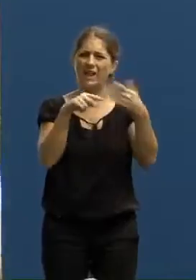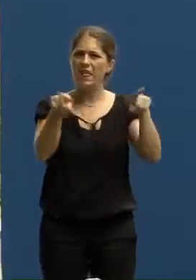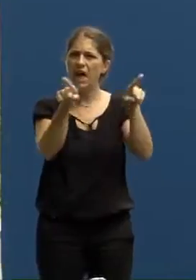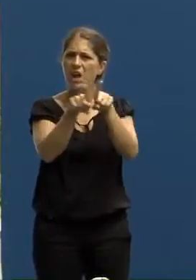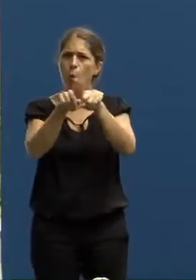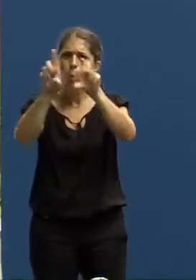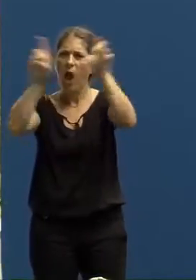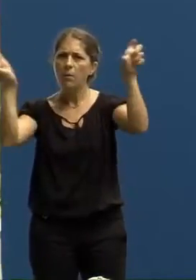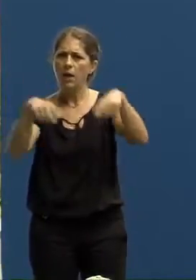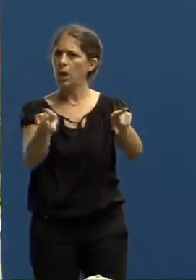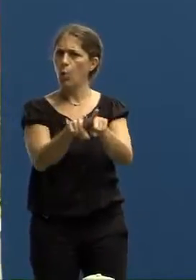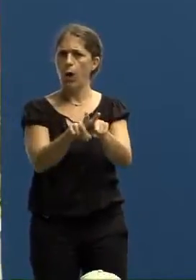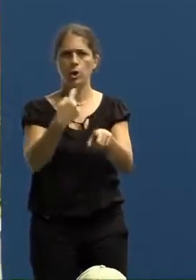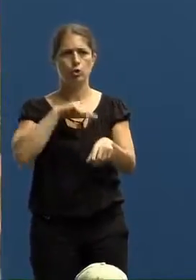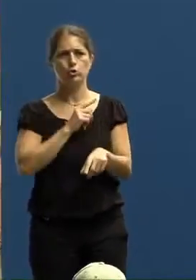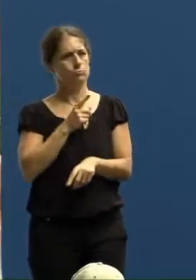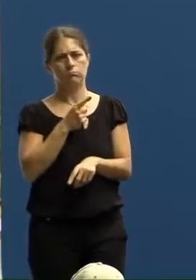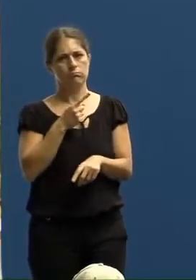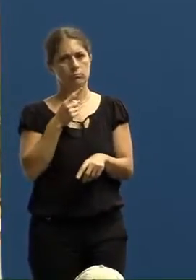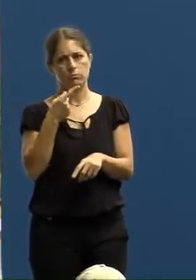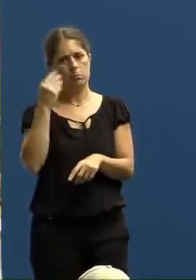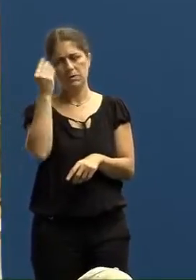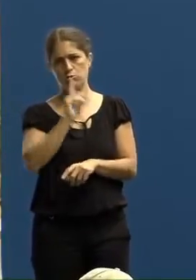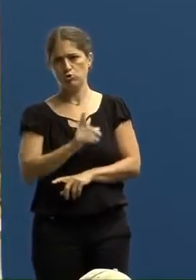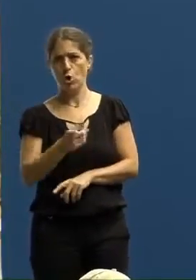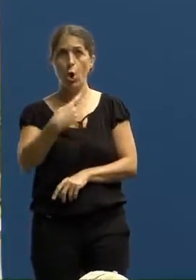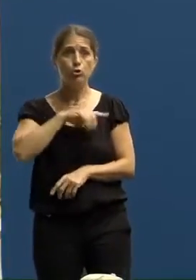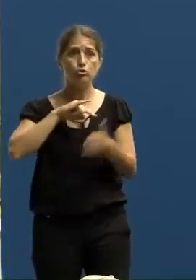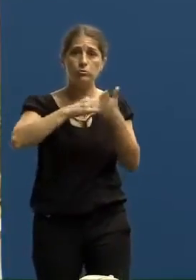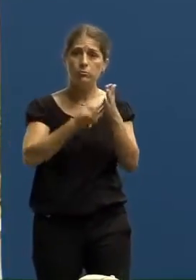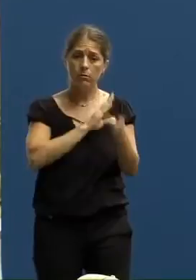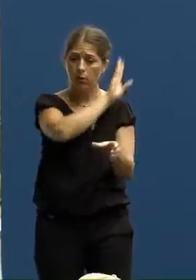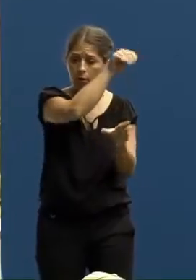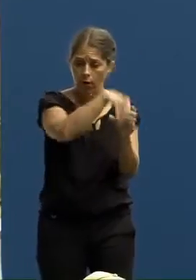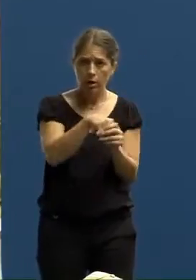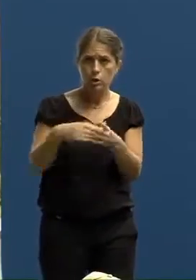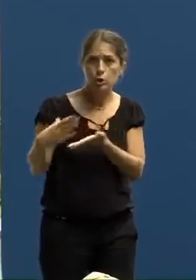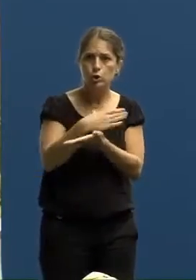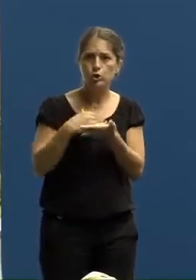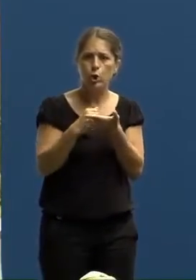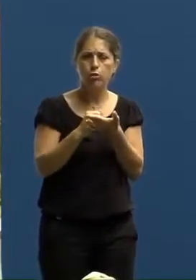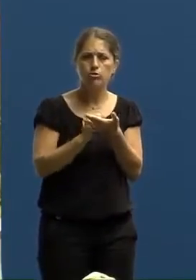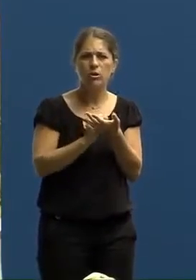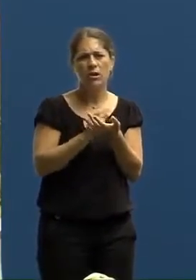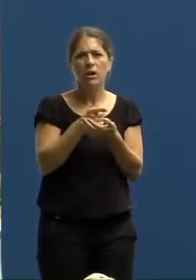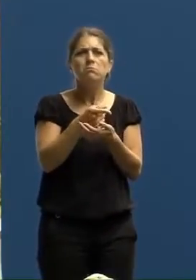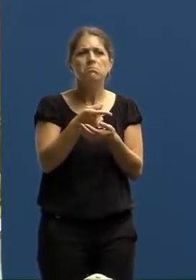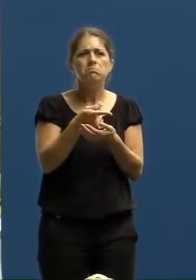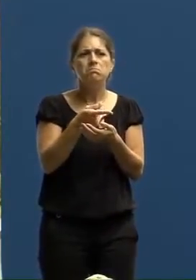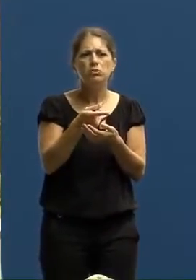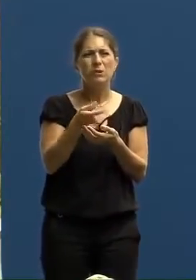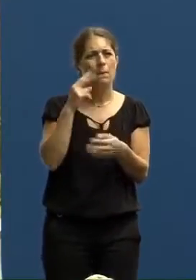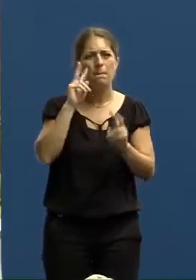como unha empresa. Se creemos que somos todos integrantes dun proxecto, temos que manexarnos todos como se fósemos